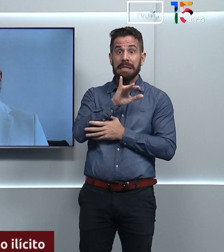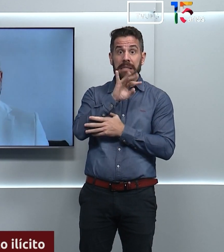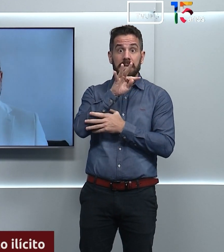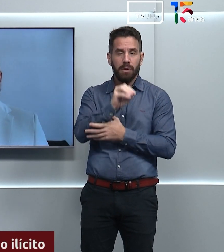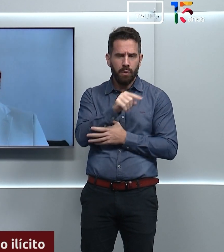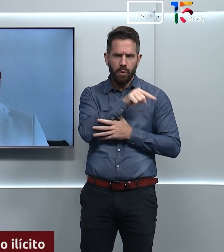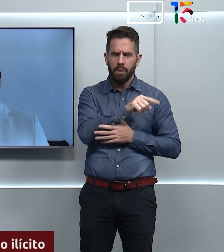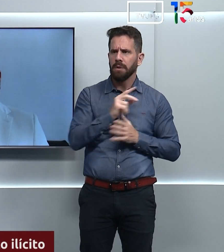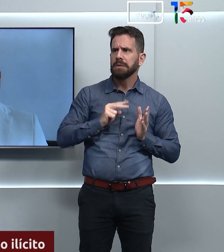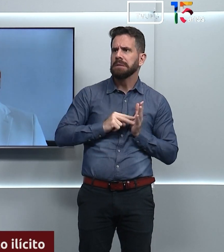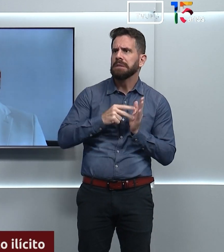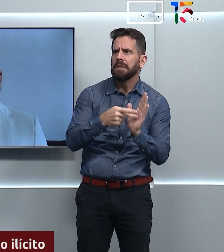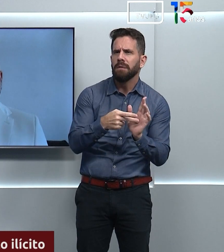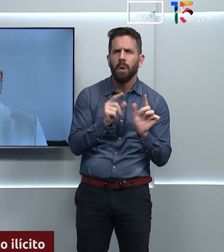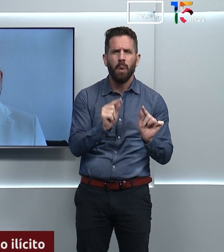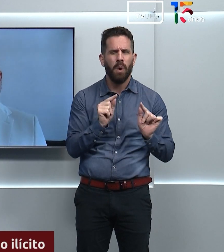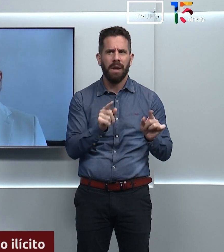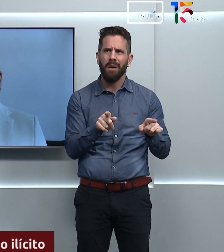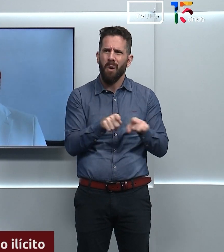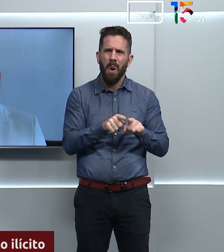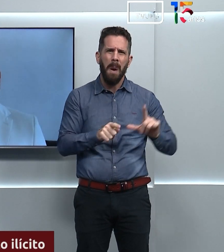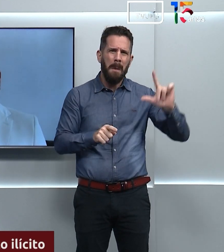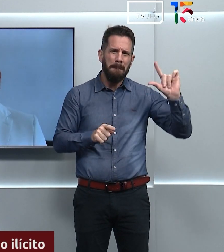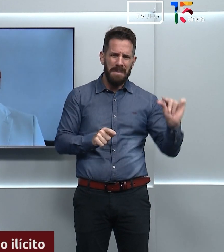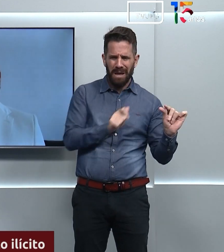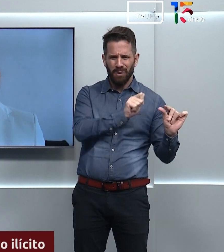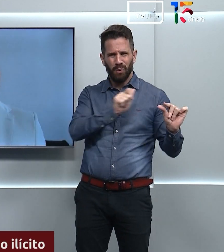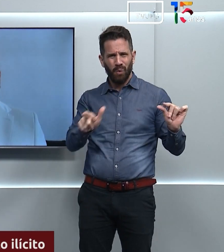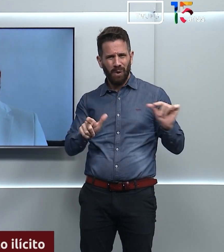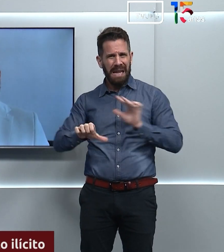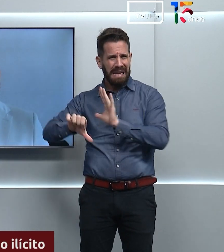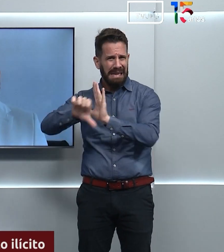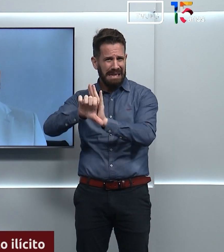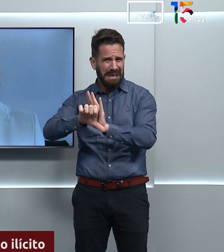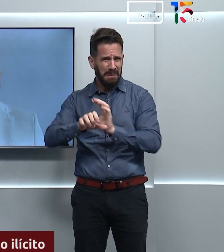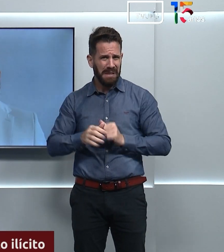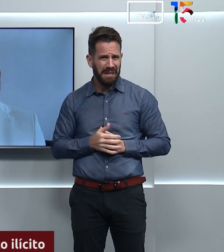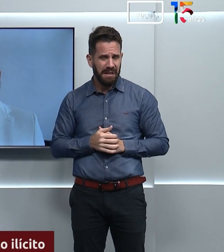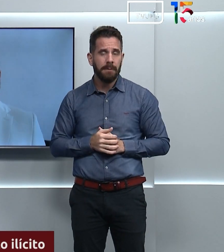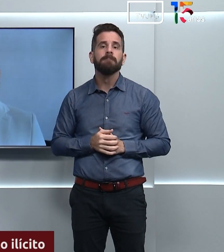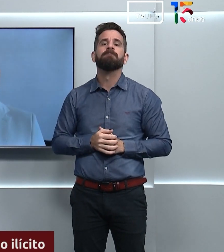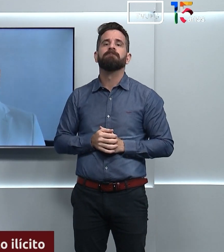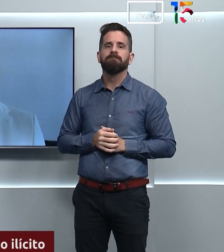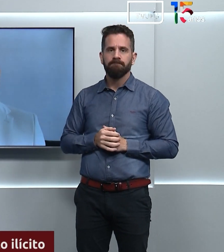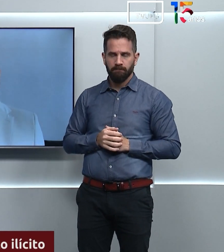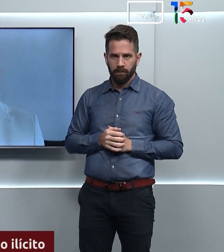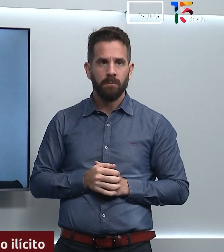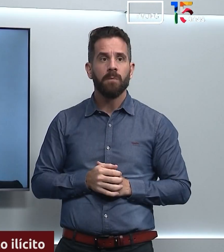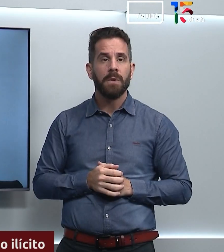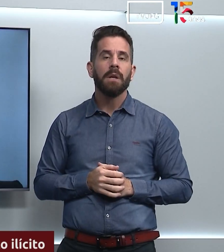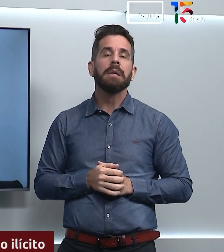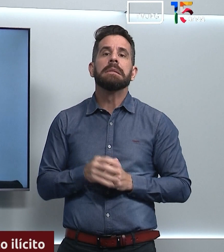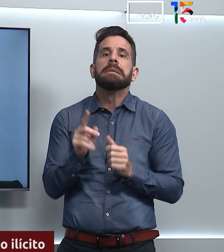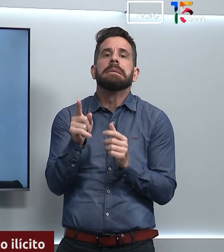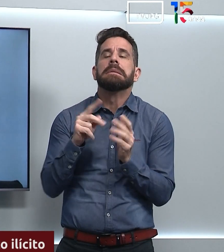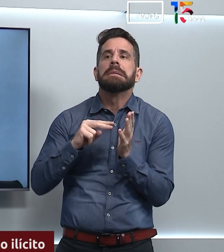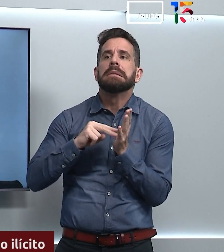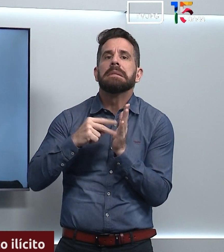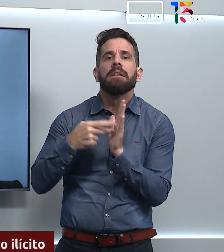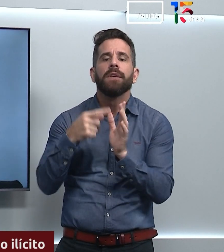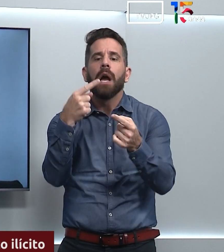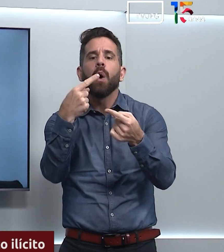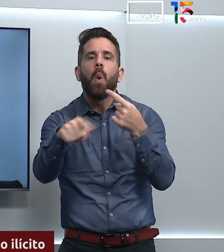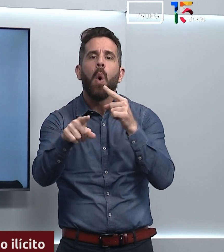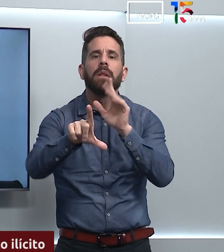Ato ilícito, ele tem uma penalidade menor do que de um crime, é isso? Isso. Ele é uma violação da lei, quando causa algum dano